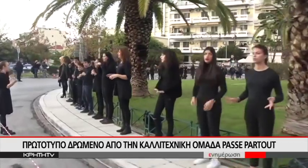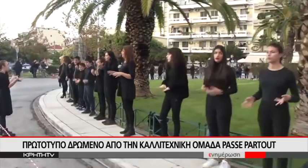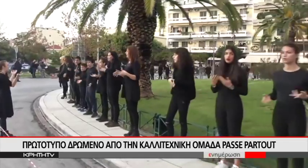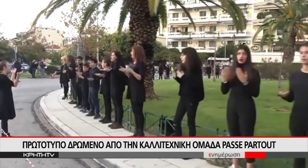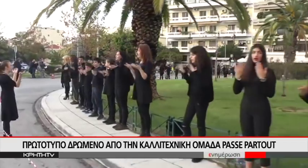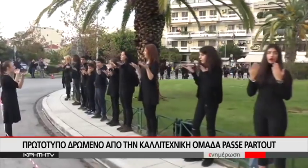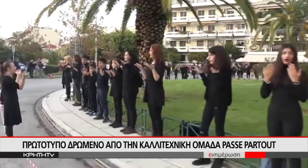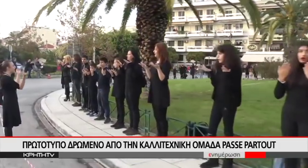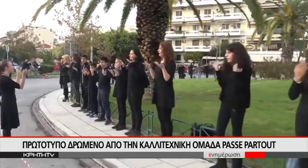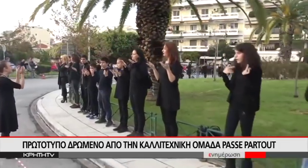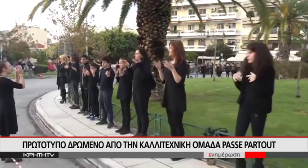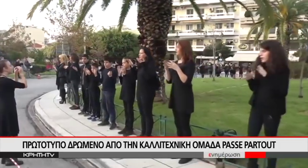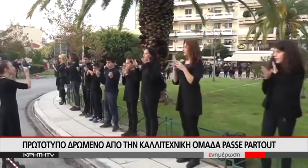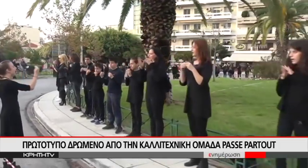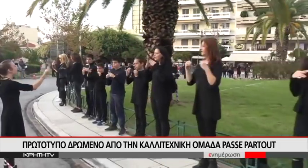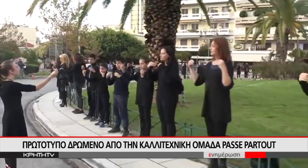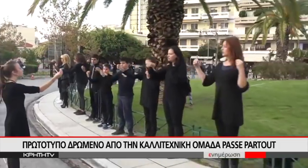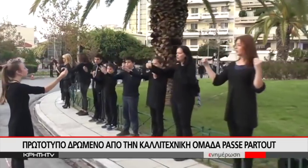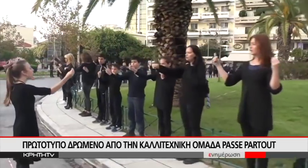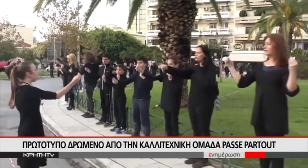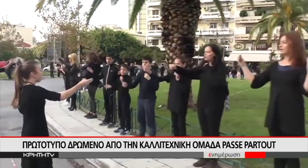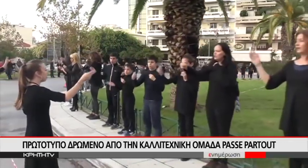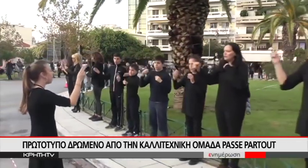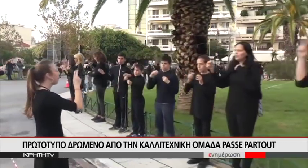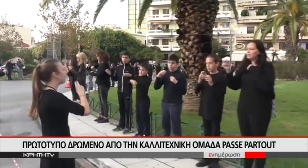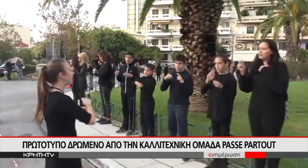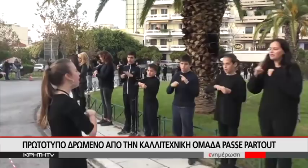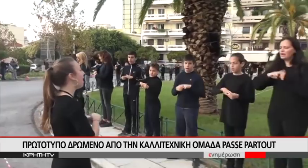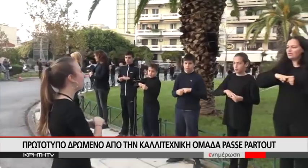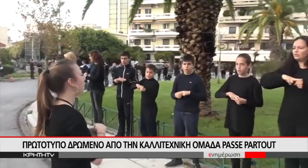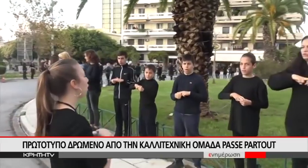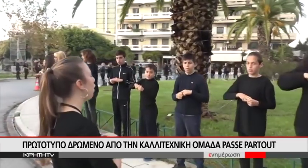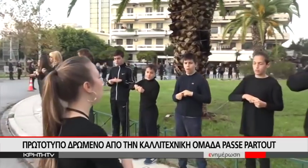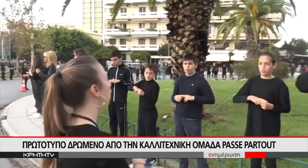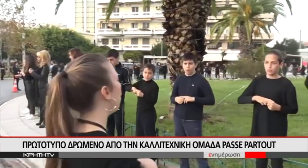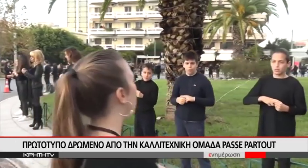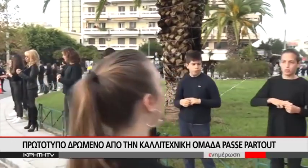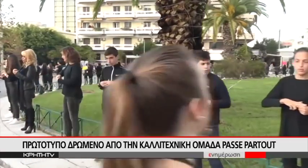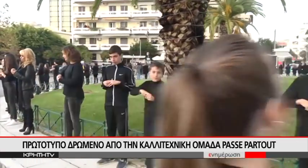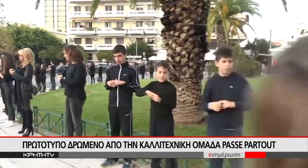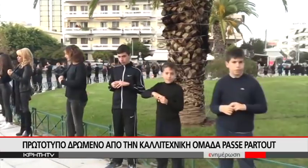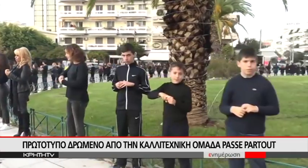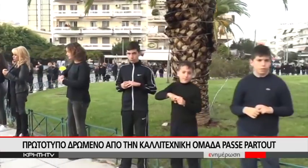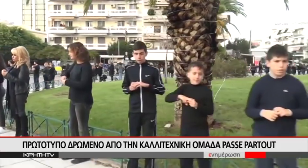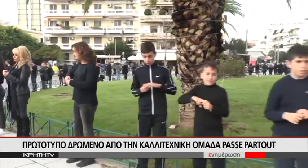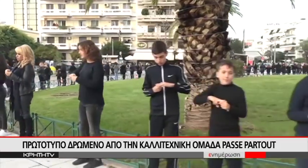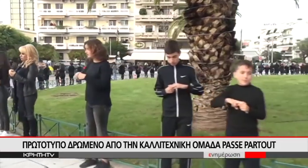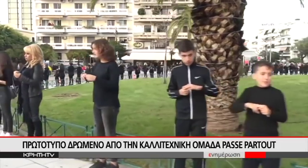Σ' όποια γλώσσα και αν το πεις, η ουσία είναι ίδια. Όταν όμως δεν αντυχείς τα αυτιά κάποιων ανθρώπων, αντυχούν τα μηνύματα που εκπέμπει στην καρδιά